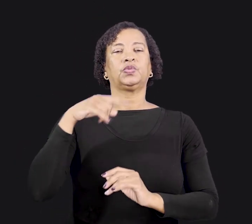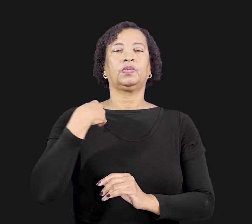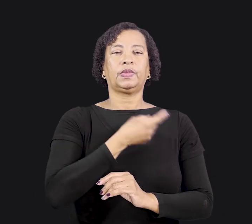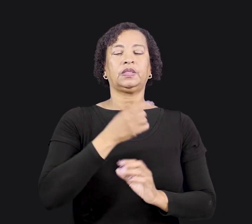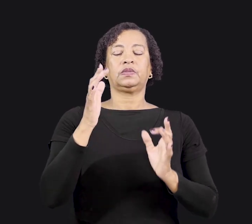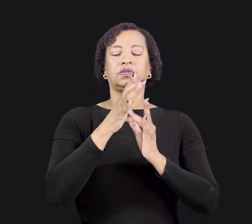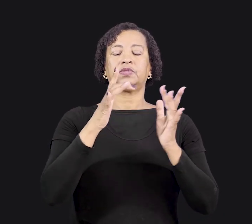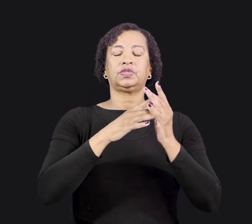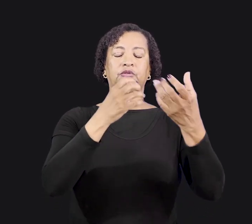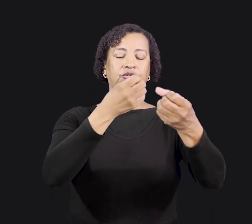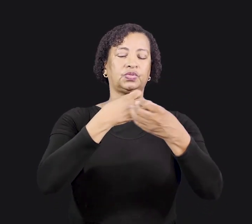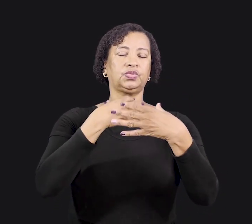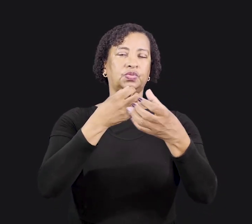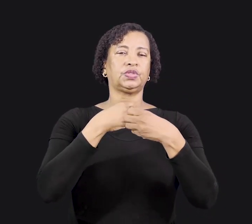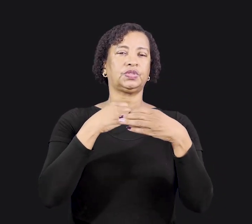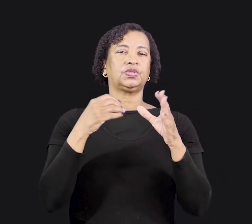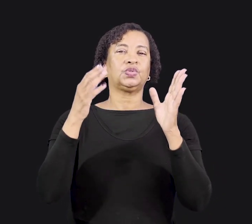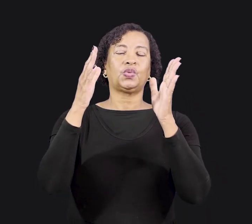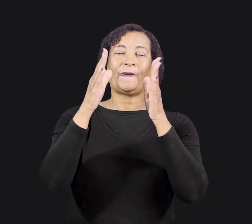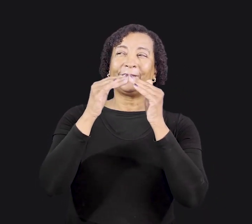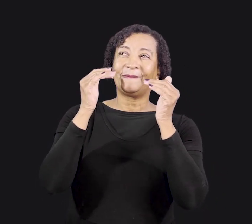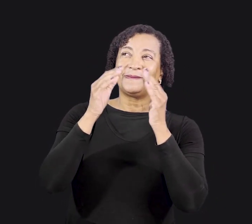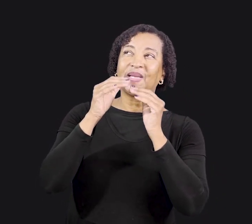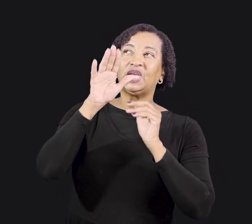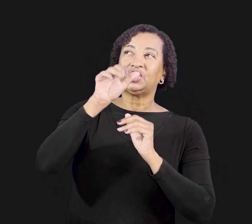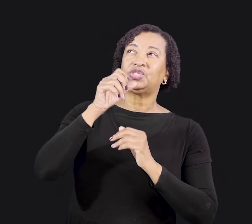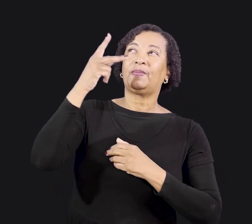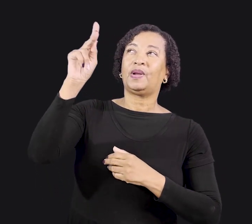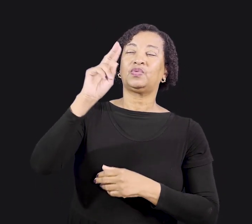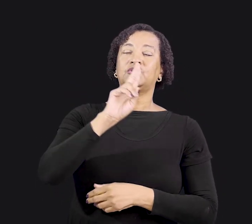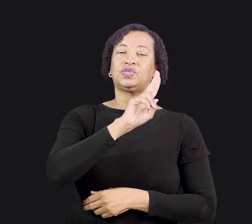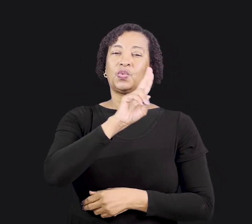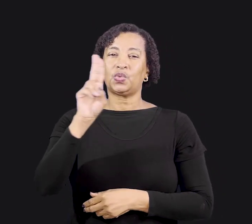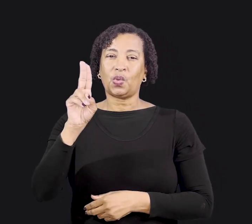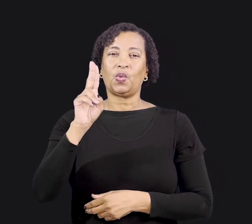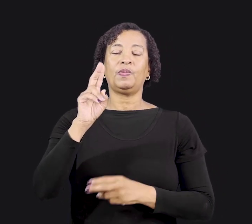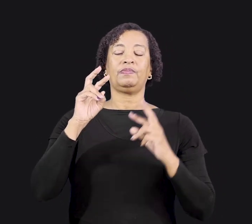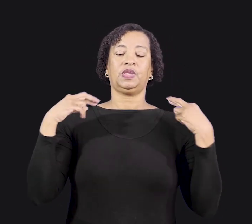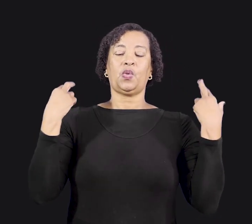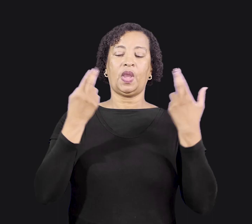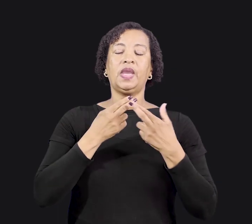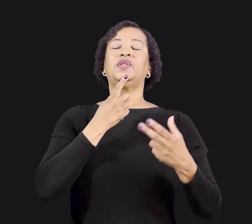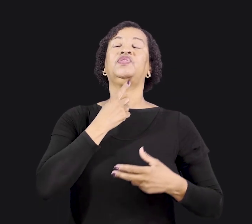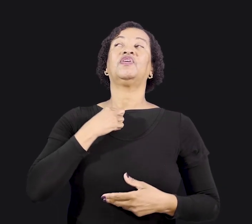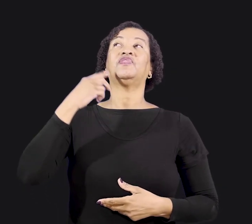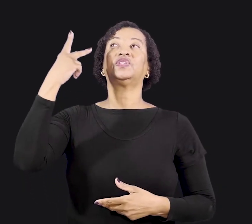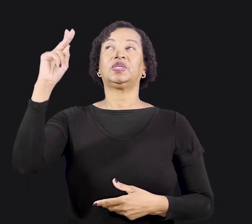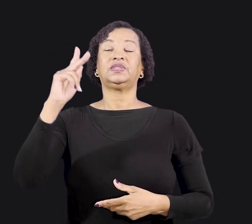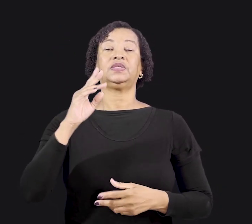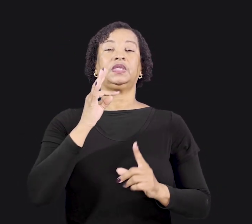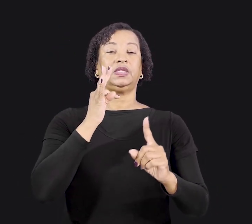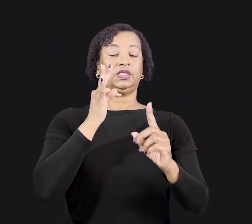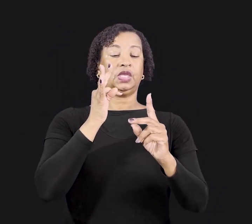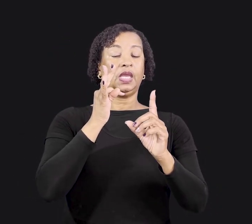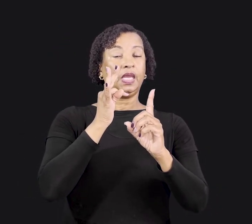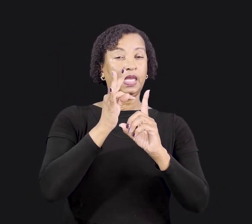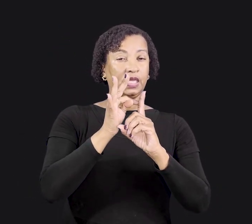nos ensinou a invocarmos o seu nome, seu reino e sua vontade. Tiago falou que às vezes oramos e não recebemos porque não oramos